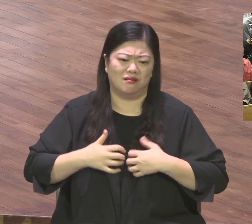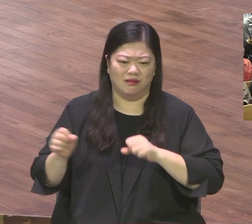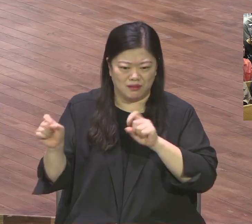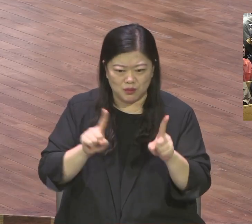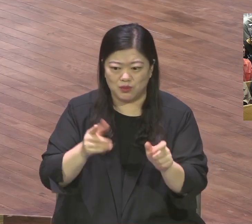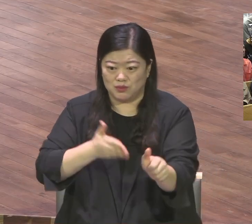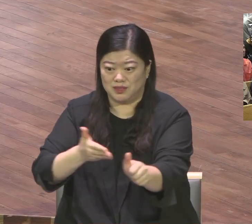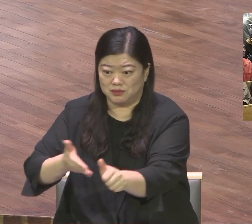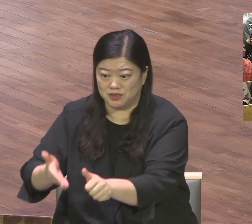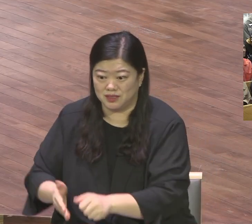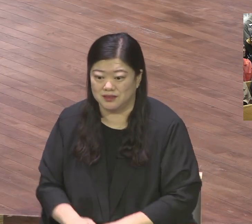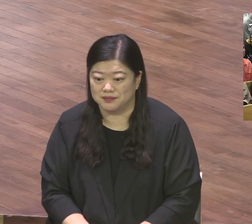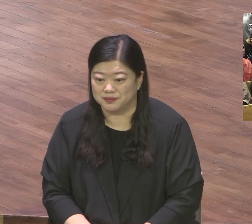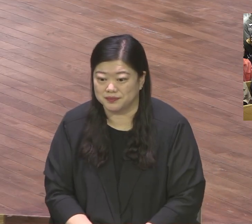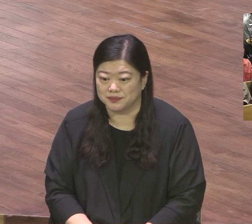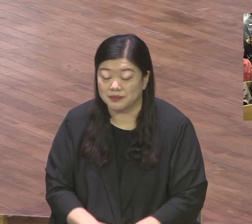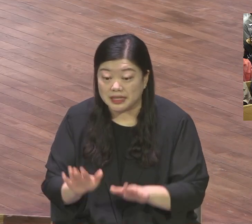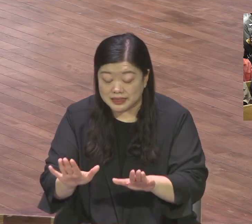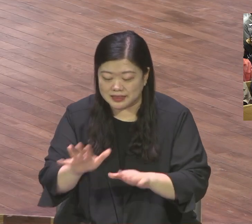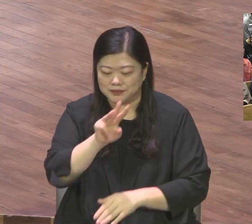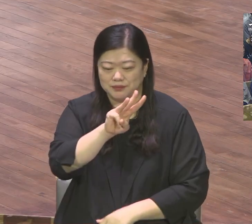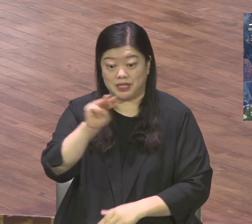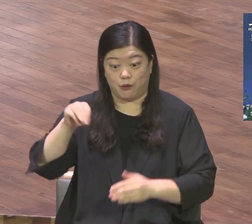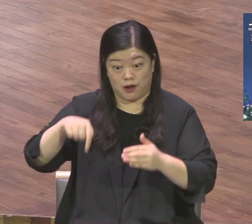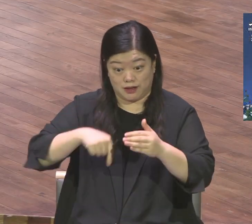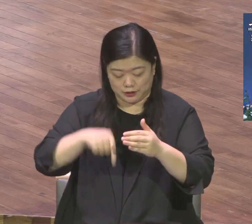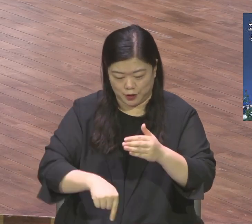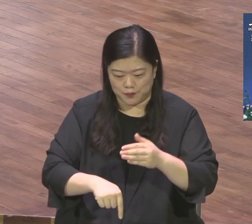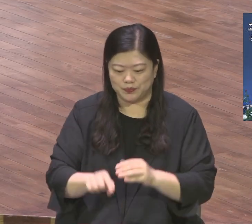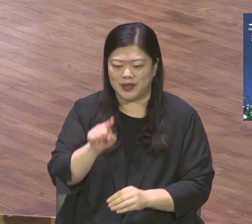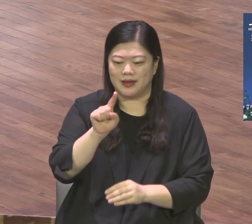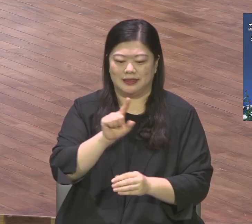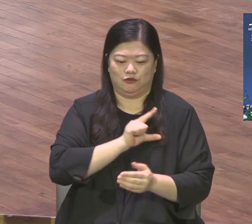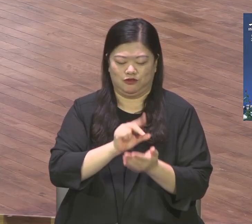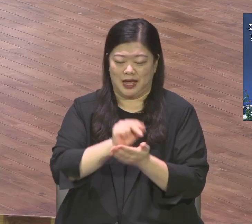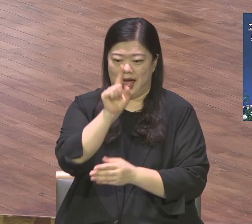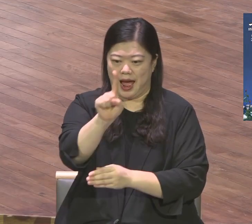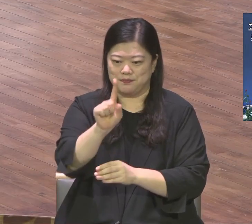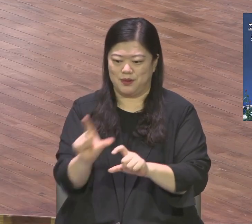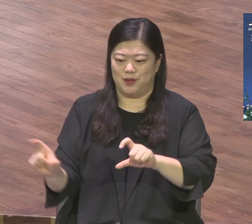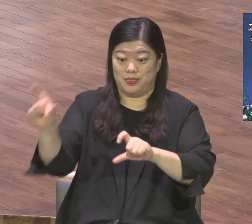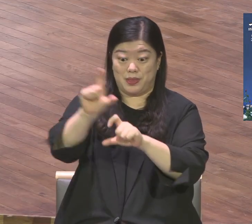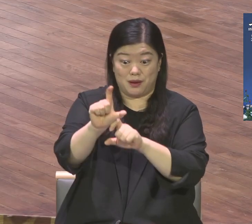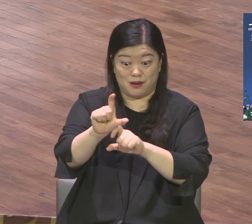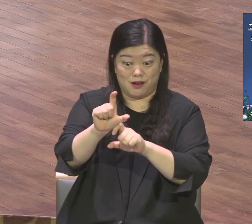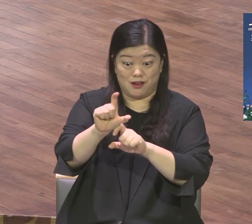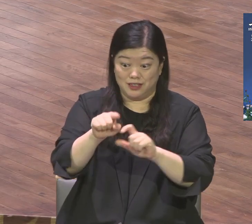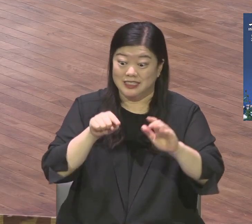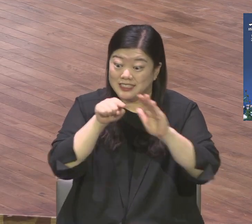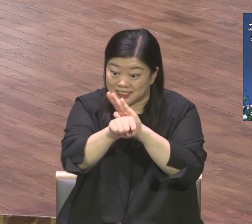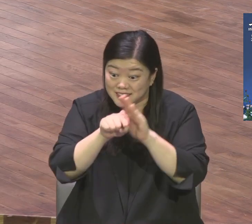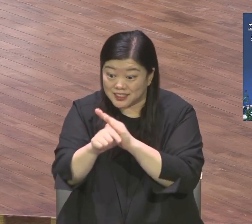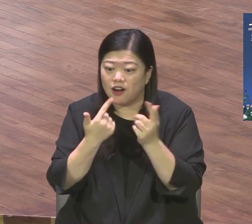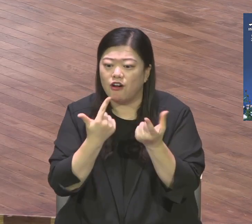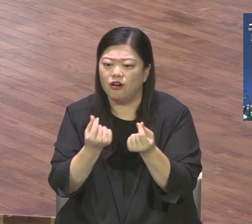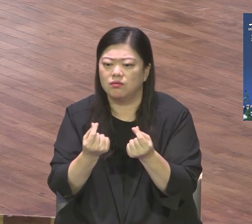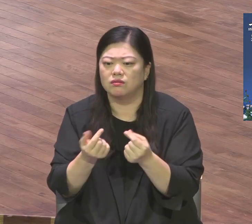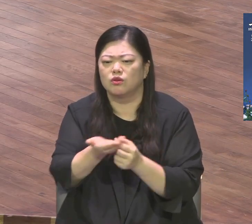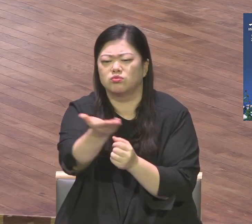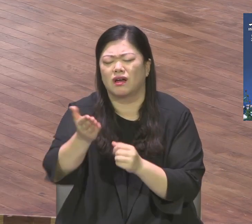지금 진행되고 있는 한 번 더의 전도운동을 통해서 이 기쁨을 실제로 체험해 보세요. 체험해